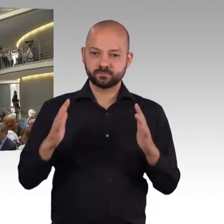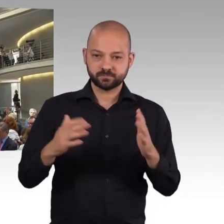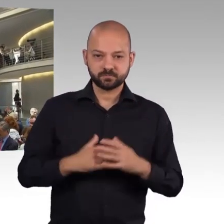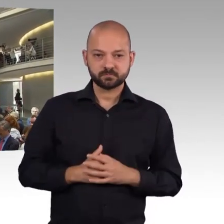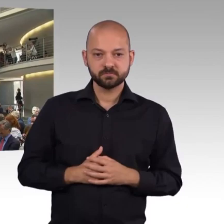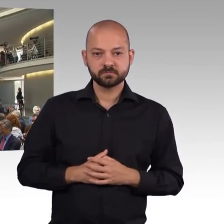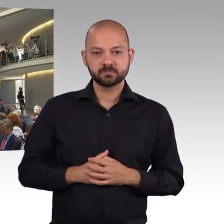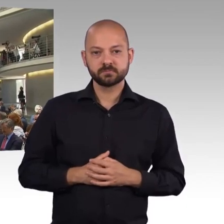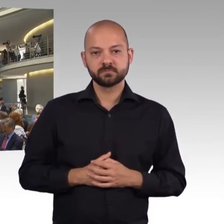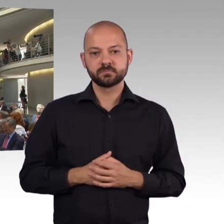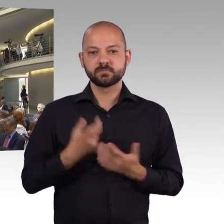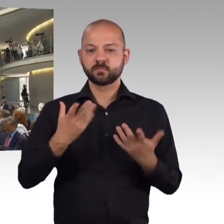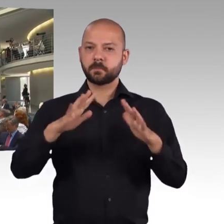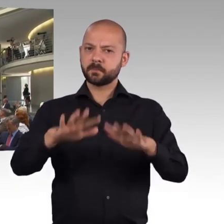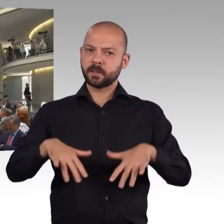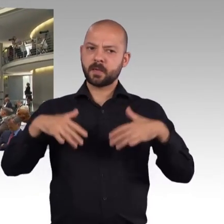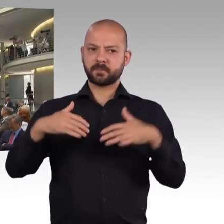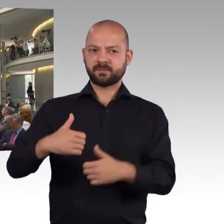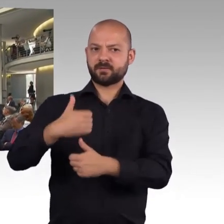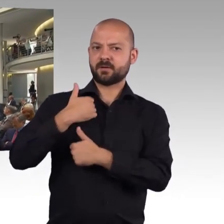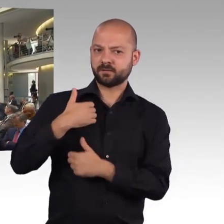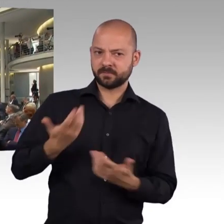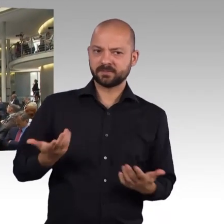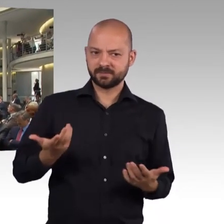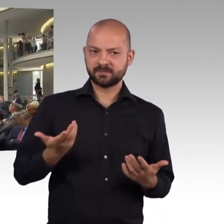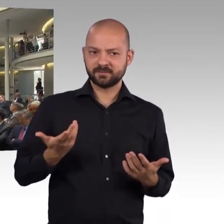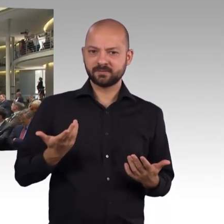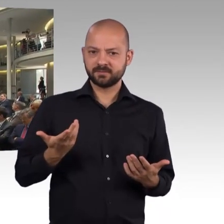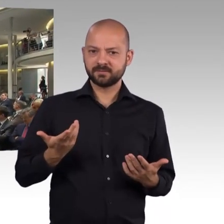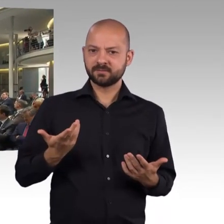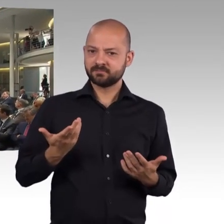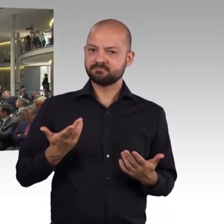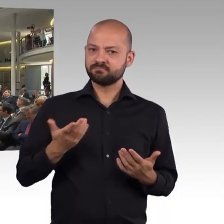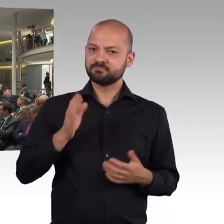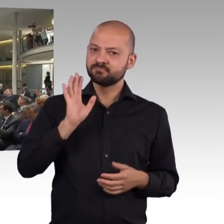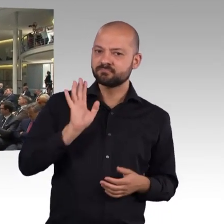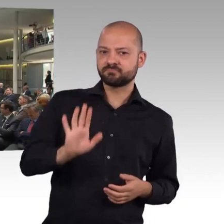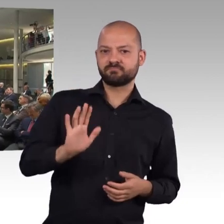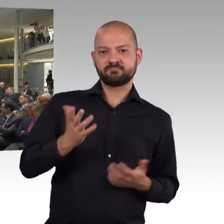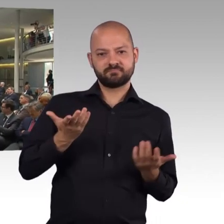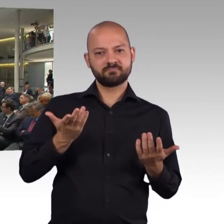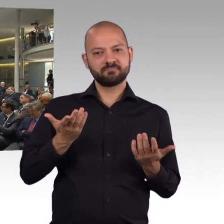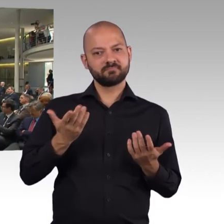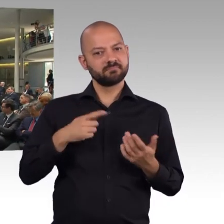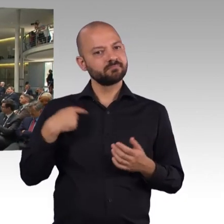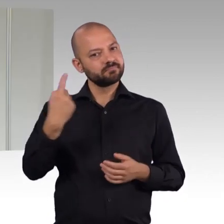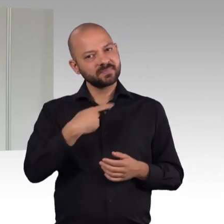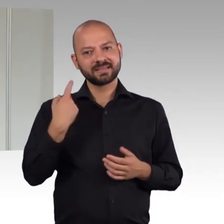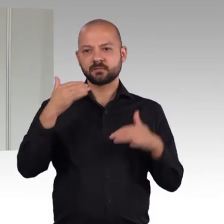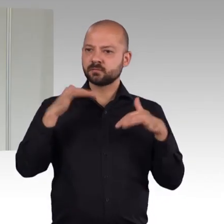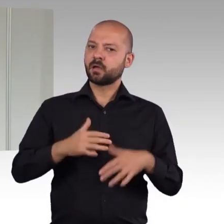wir. Und die Verteidigungsministerin hat das gesagt. Und niemand in der Bundesregierung, niemand in den